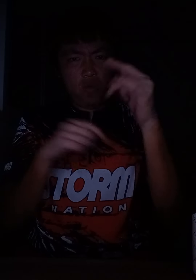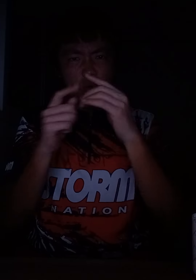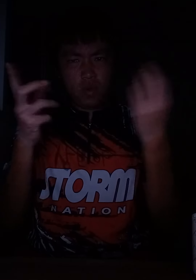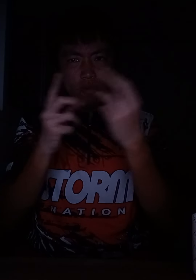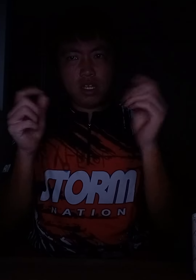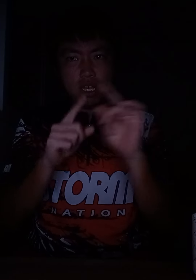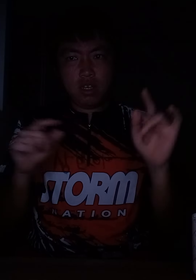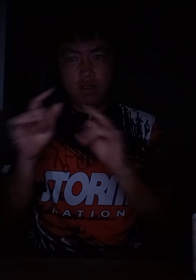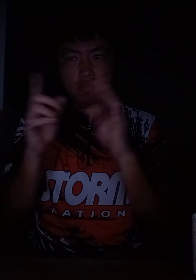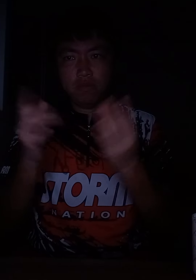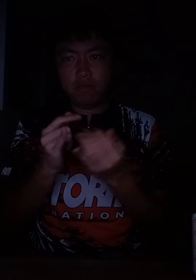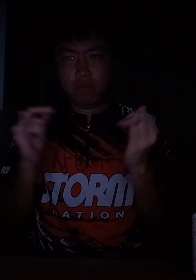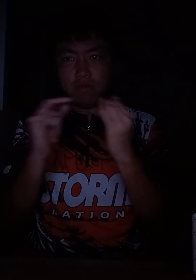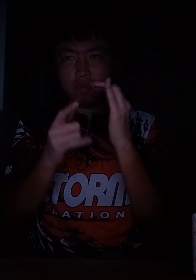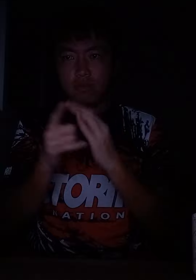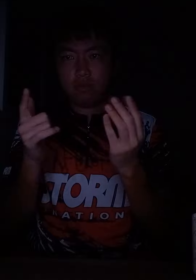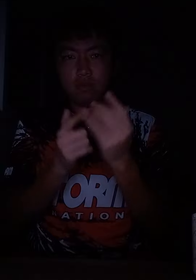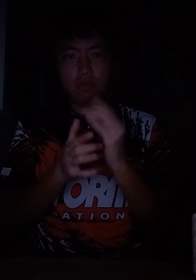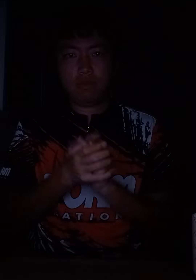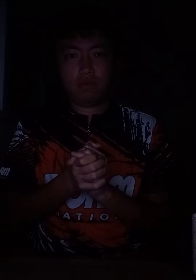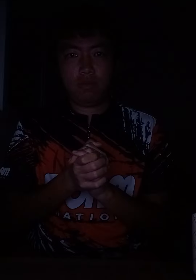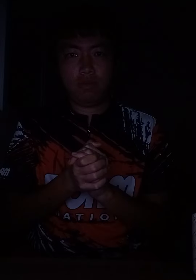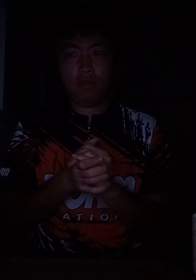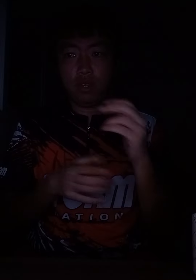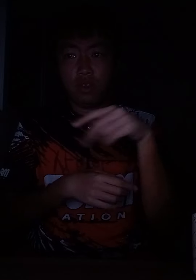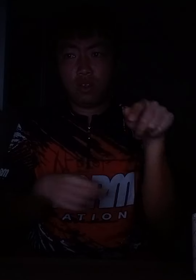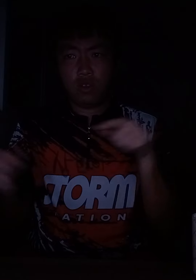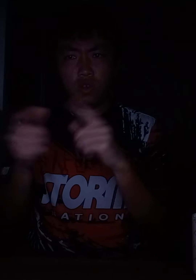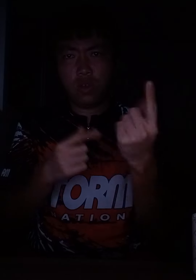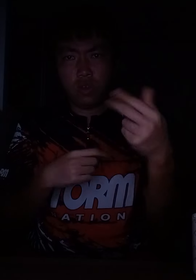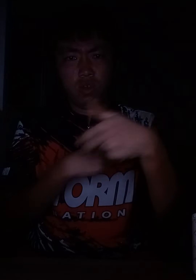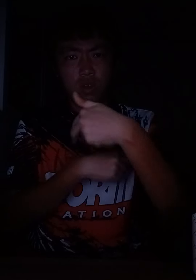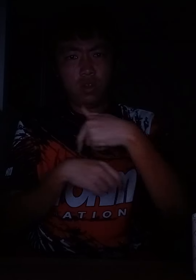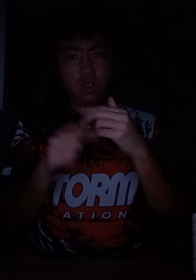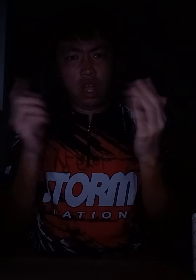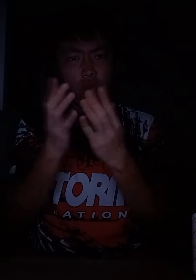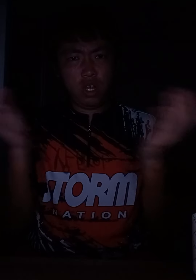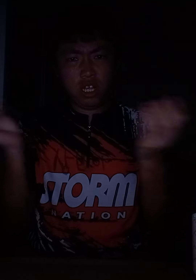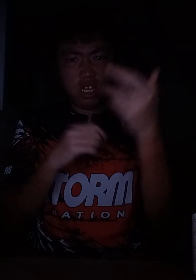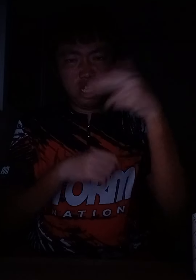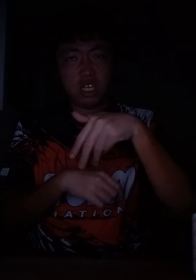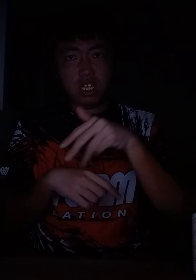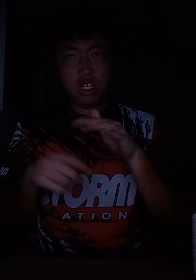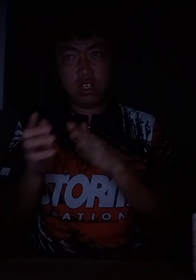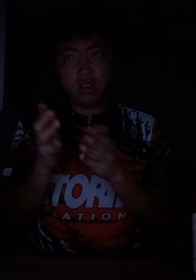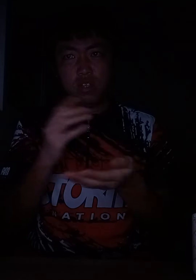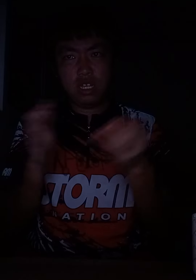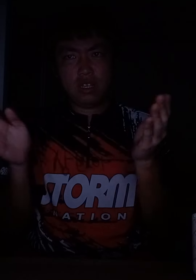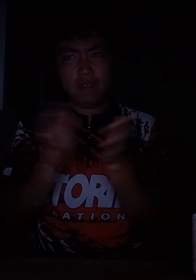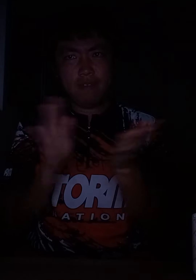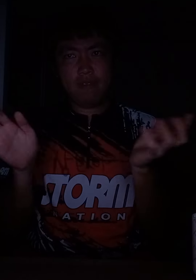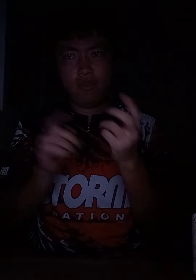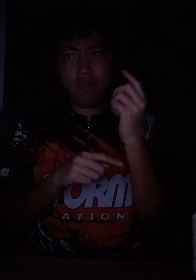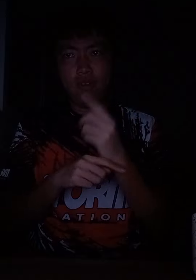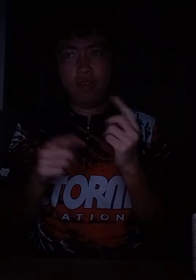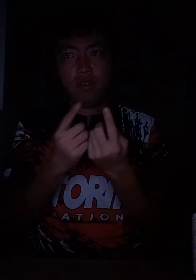부리는 사람들이 종종 있습니다. 얼마 전 지하철에서 난동까지 피운 여성은 결국 구속 위기에 놓였습니다.